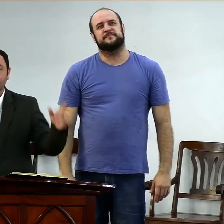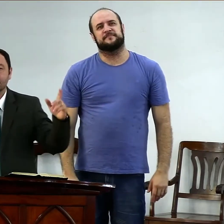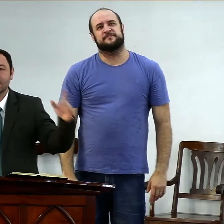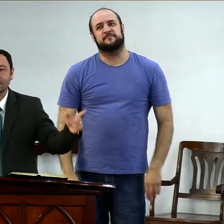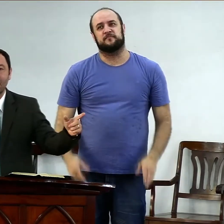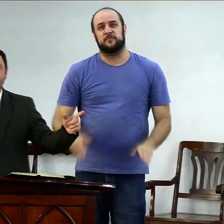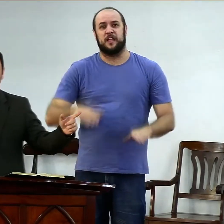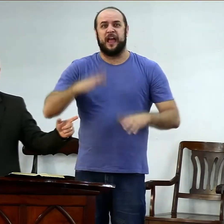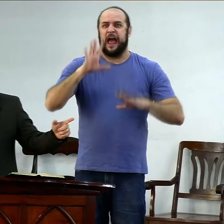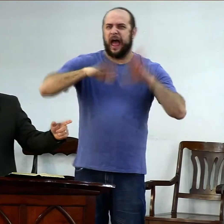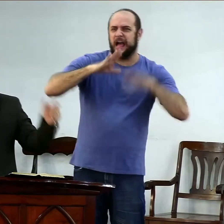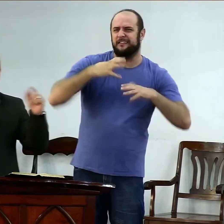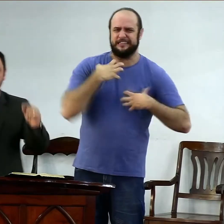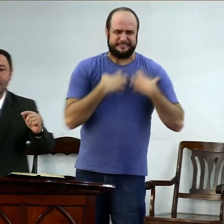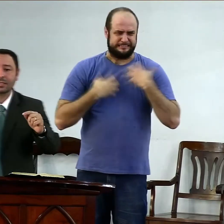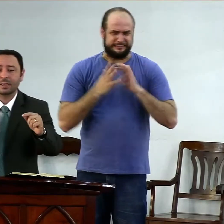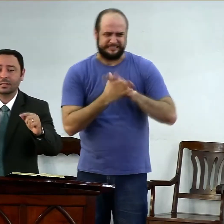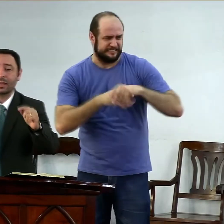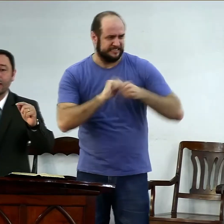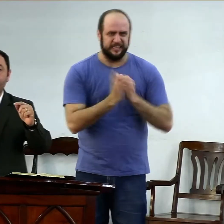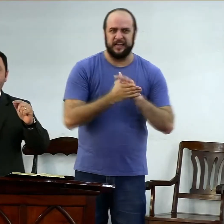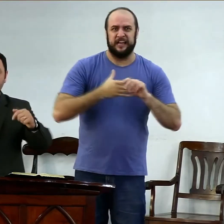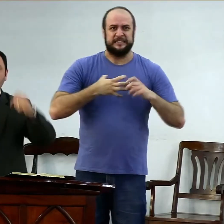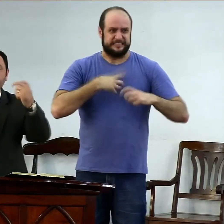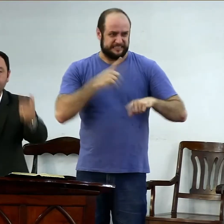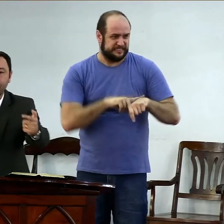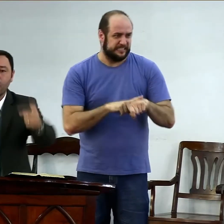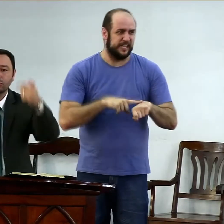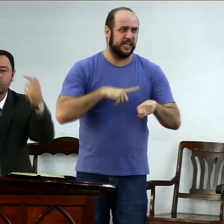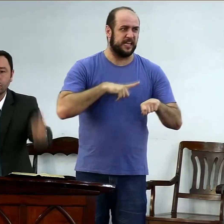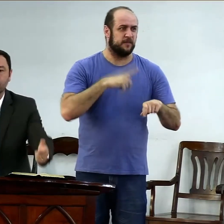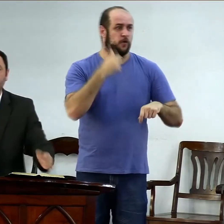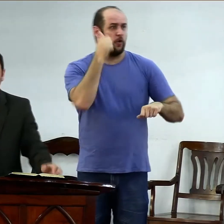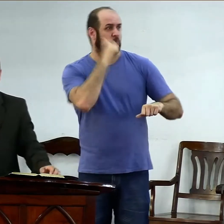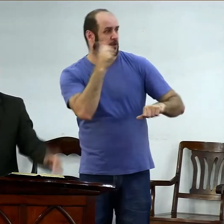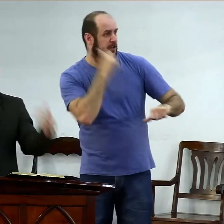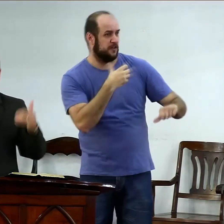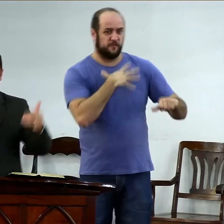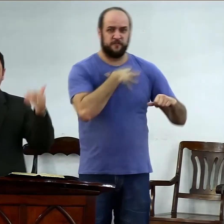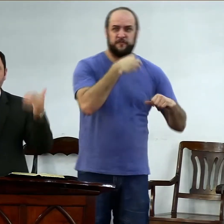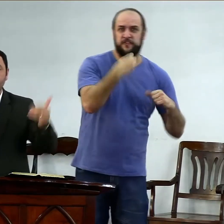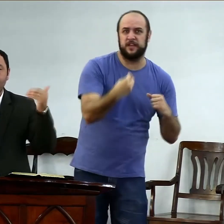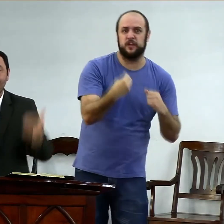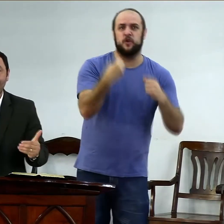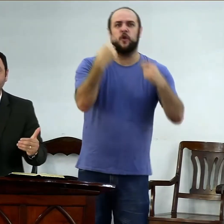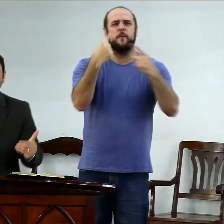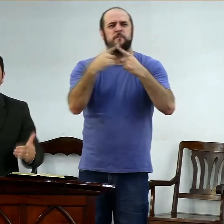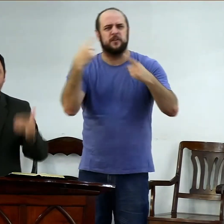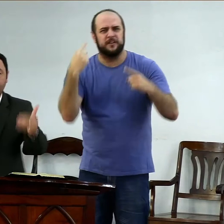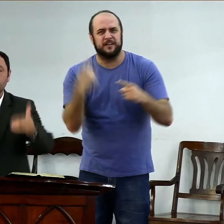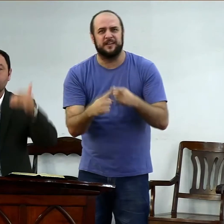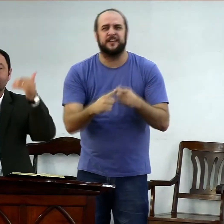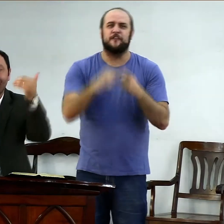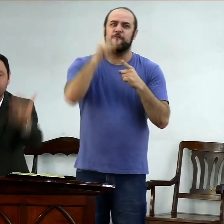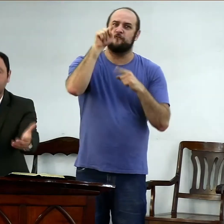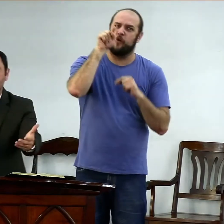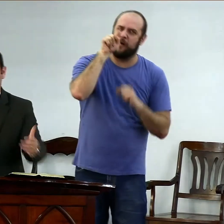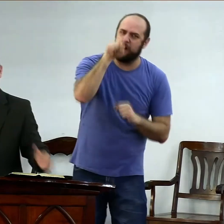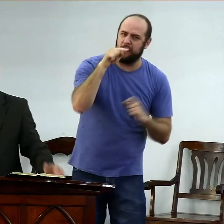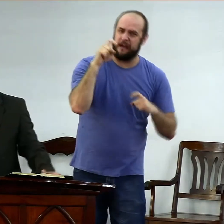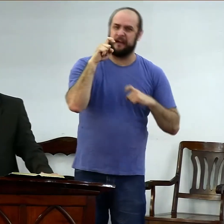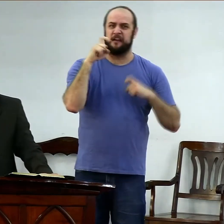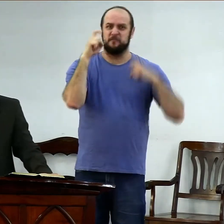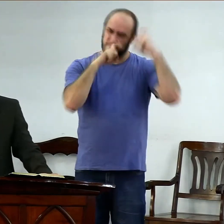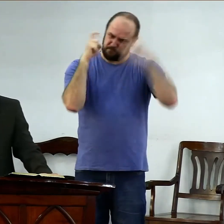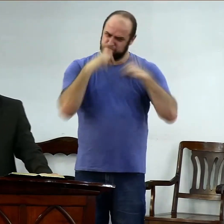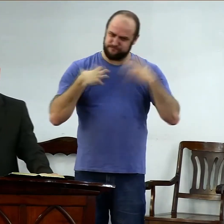Talvez a tua ansiedade, ou a ansiedade que tem a sua esposa, os seus filhos, são provocados pelas suas